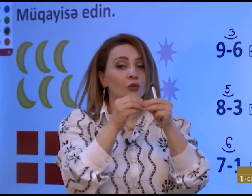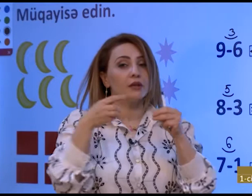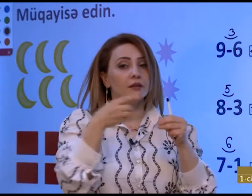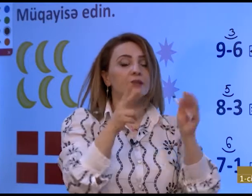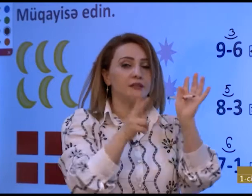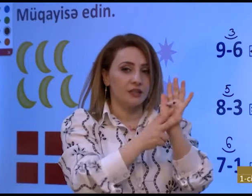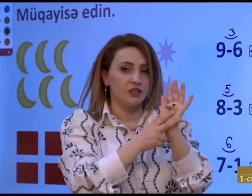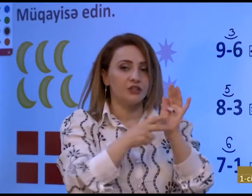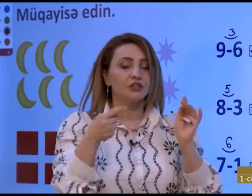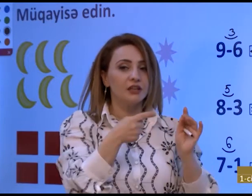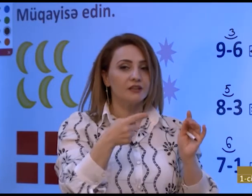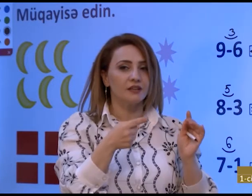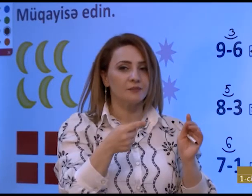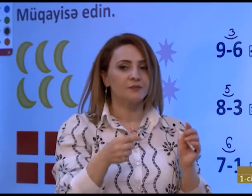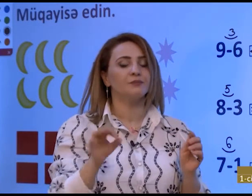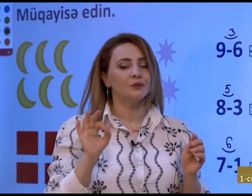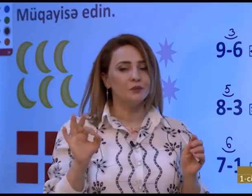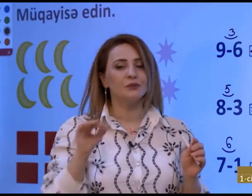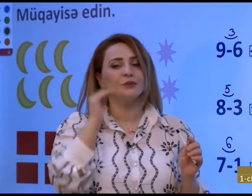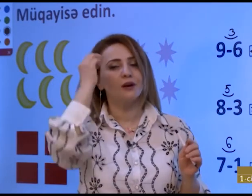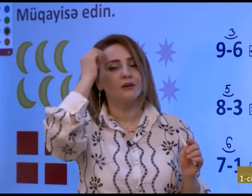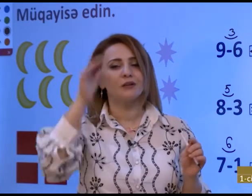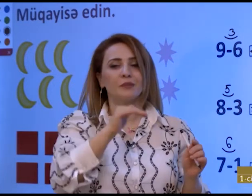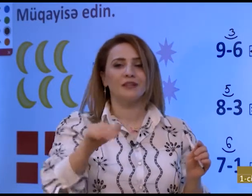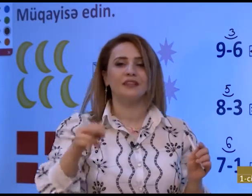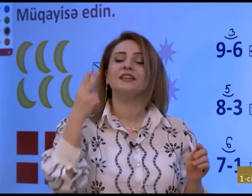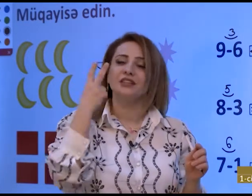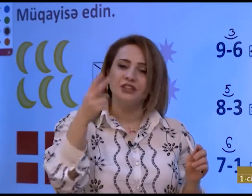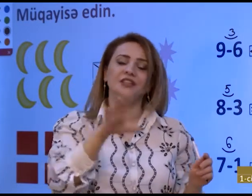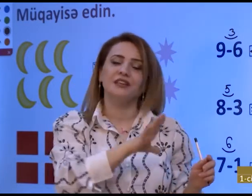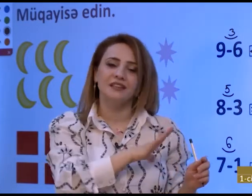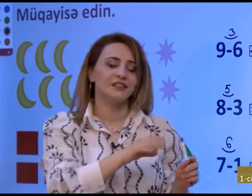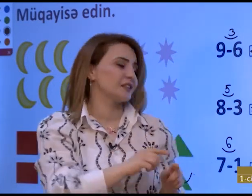10-dan 8 çıxanda, düzdür ağıllı balalar, 2 qalacaq.